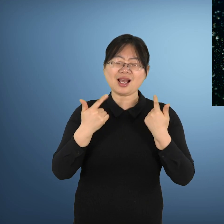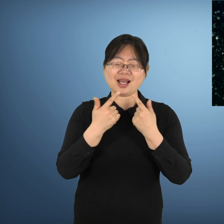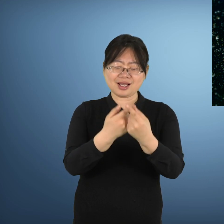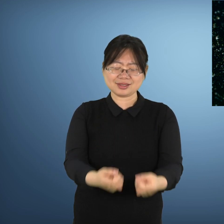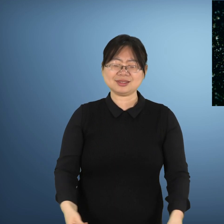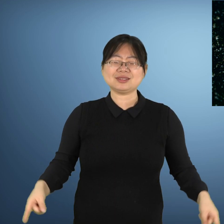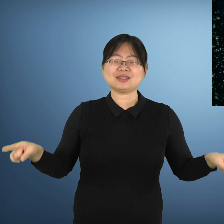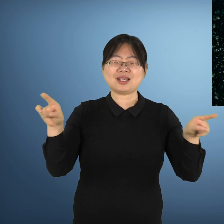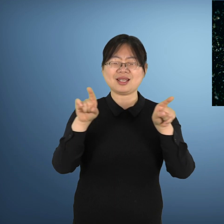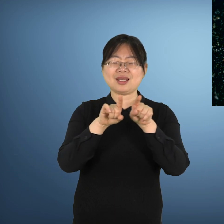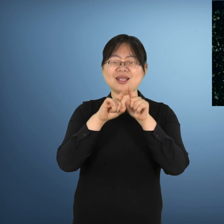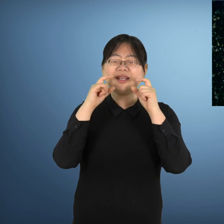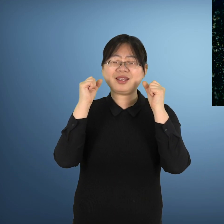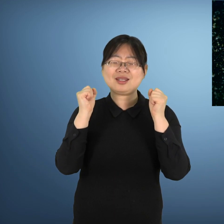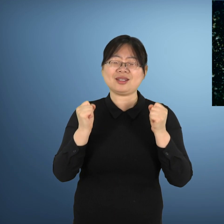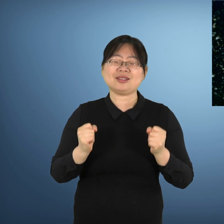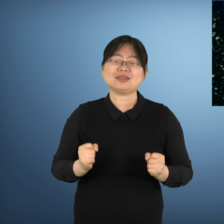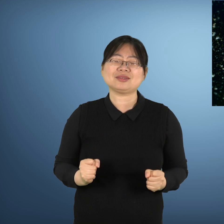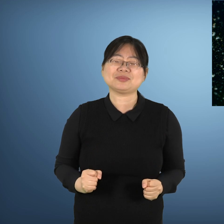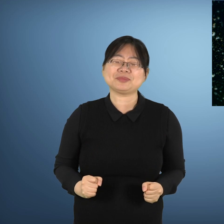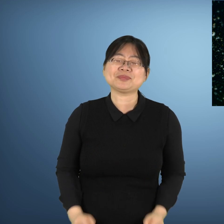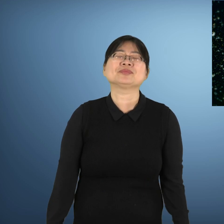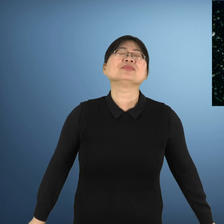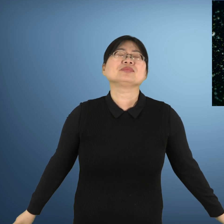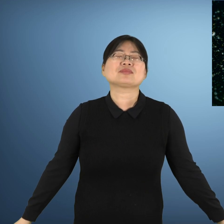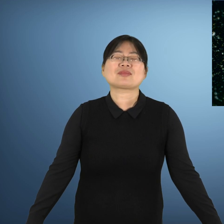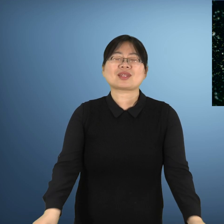함께 하시네.